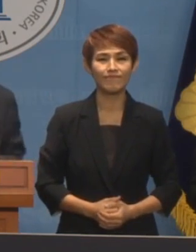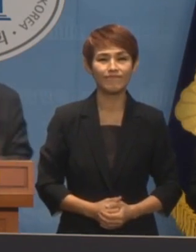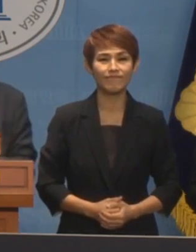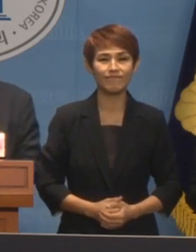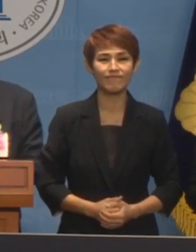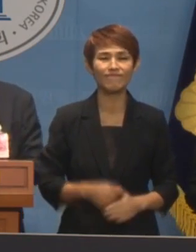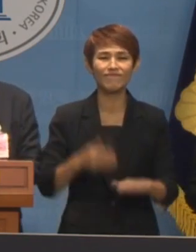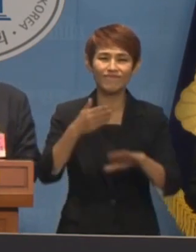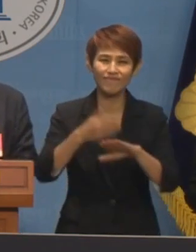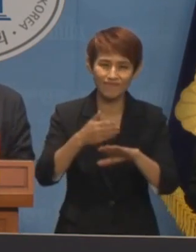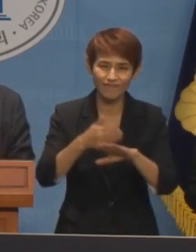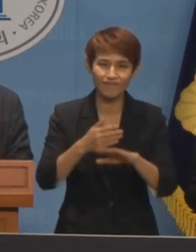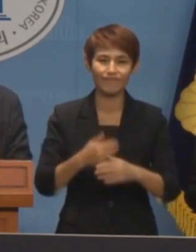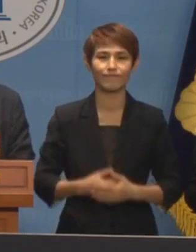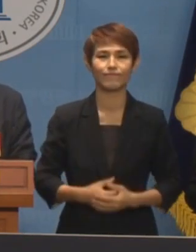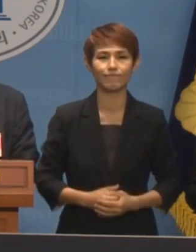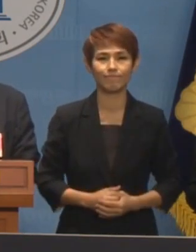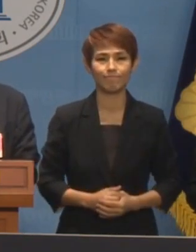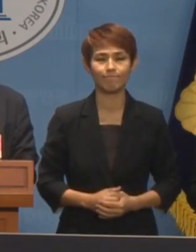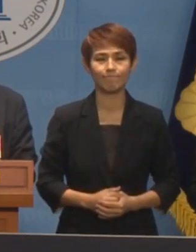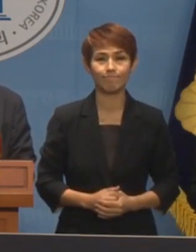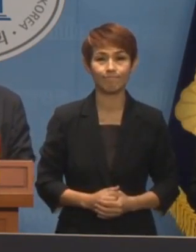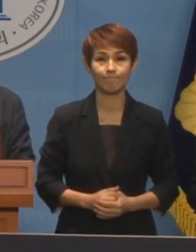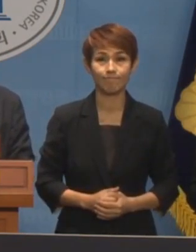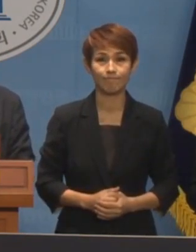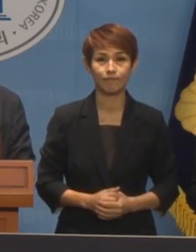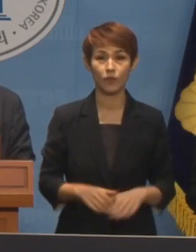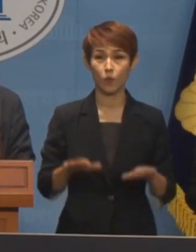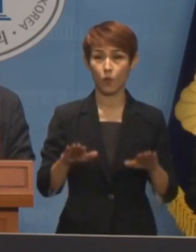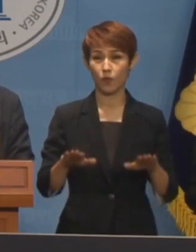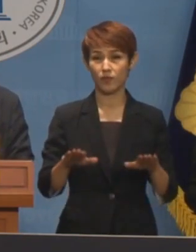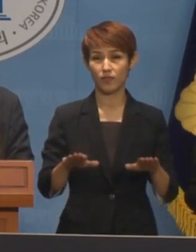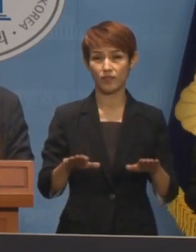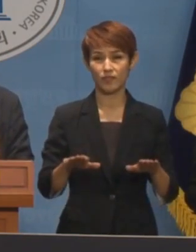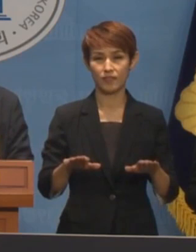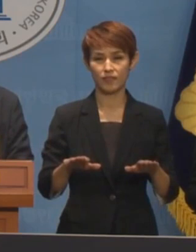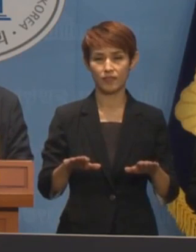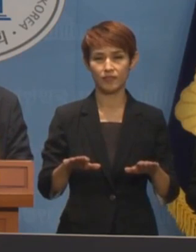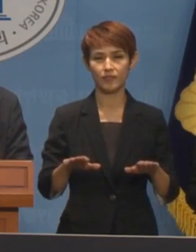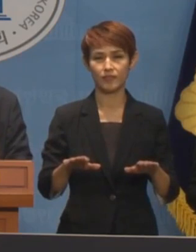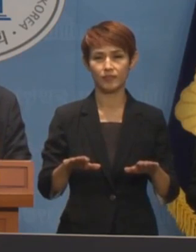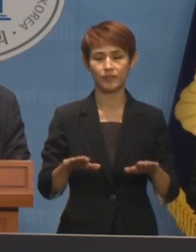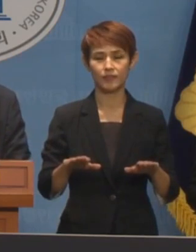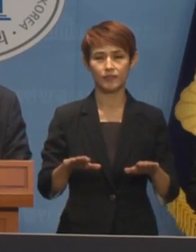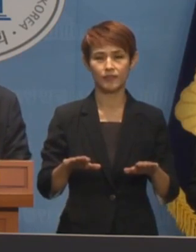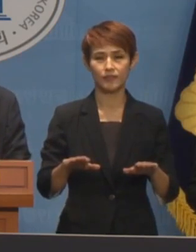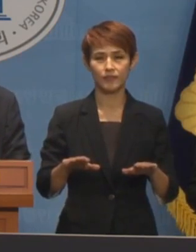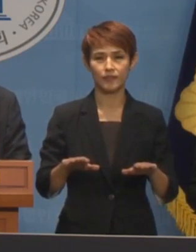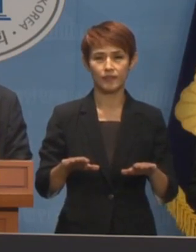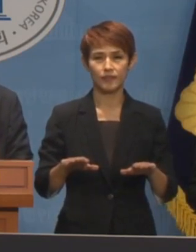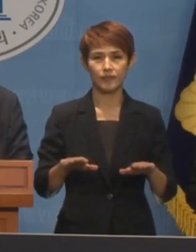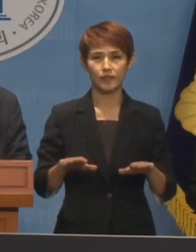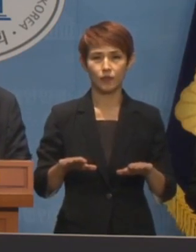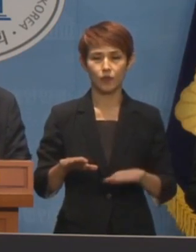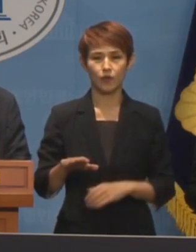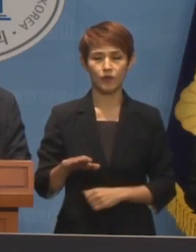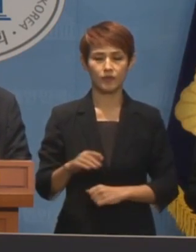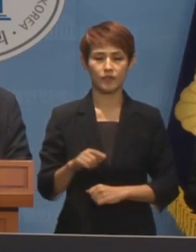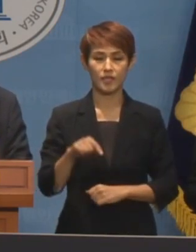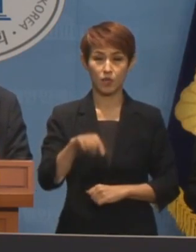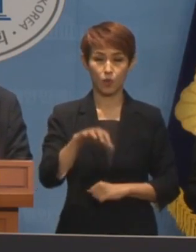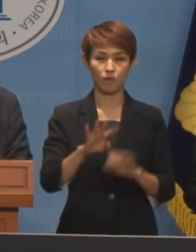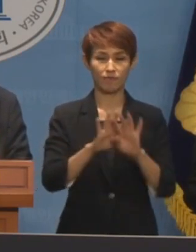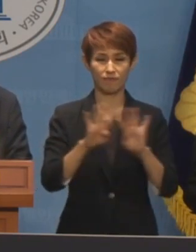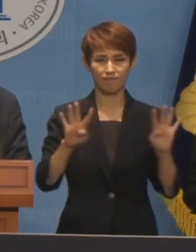네, 감사합니다. 우리가 오늘 또 이런 주제를 갖고 소통관에 서게 된 것을